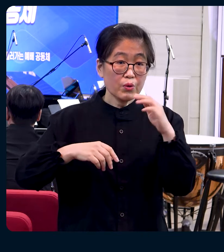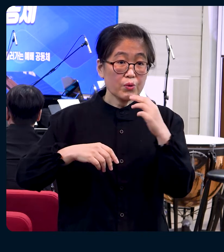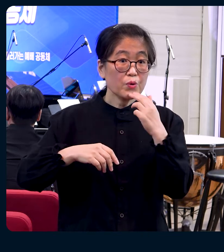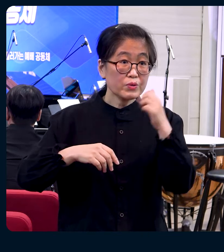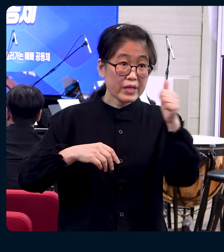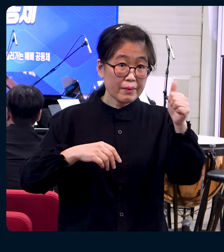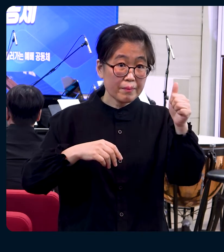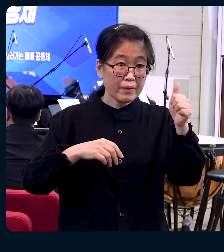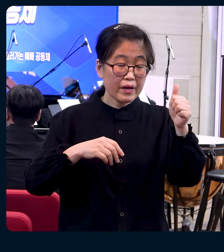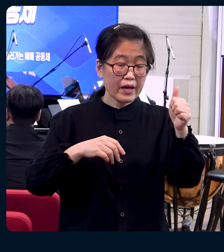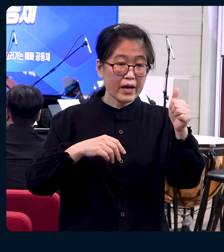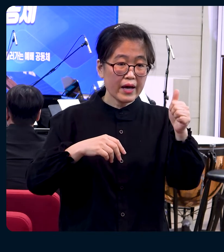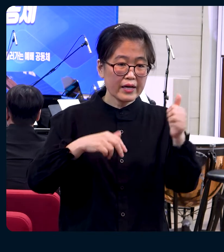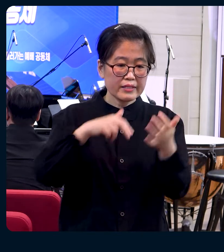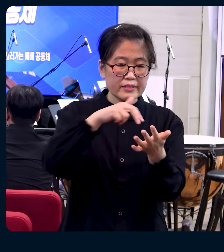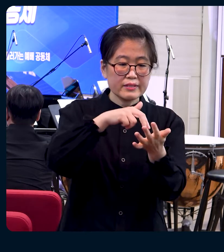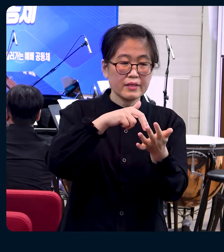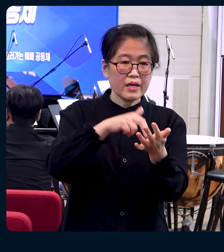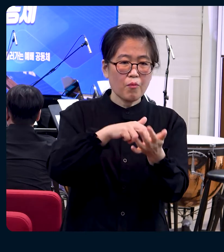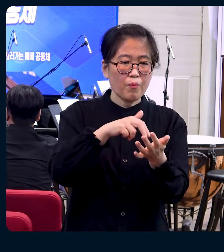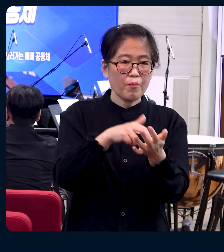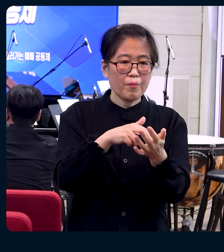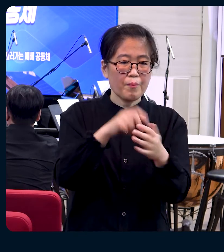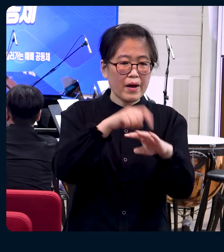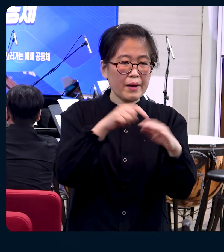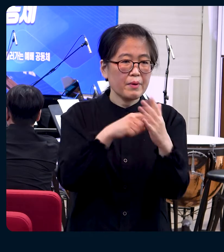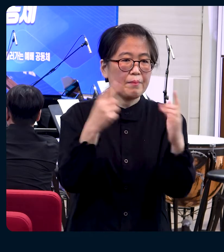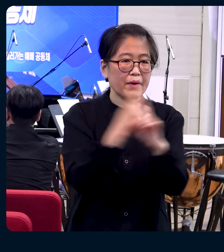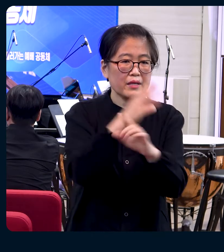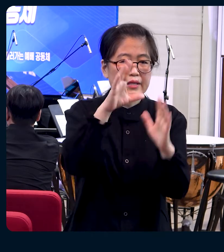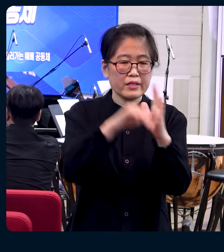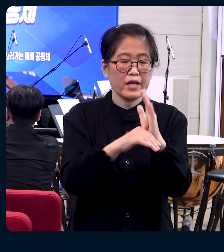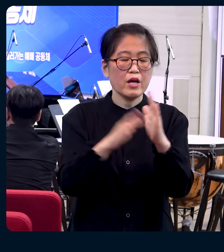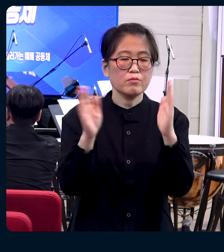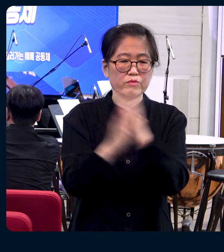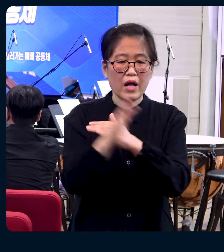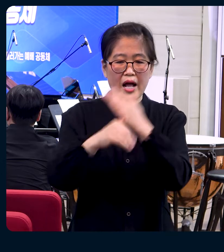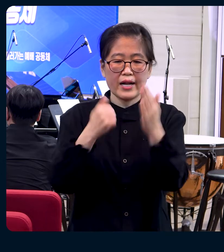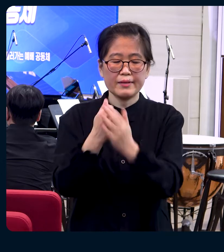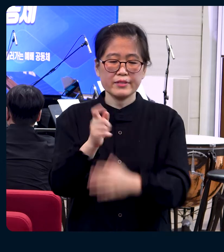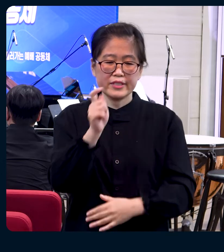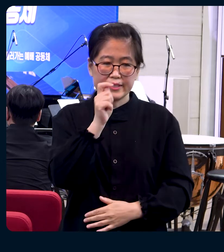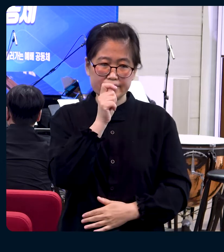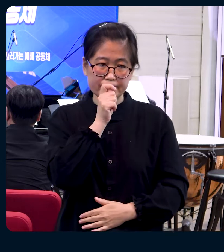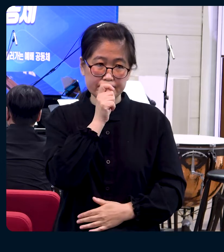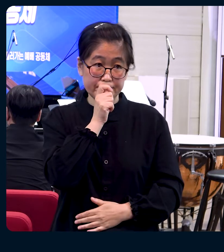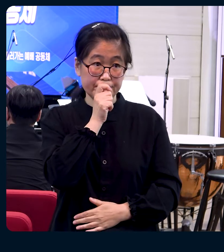요셉의 태도가 바뀐 때부터 하나님은 침묵하기 시작하십니다.